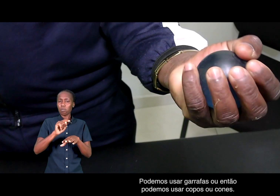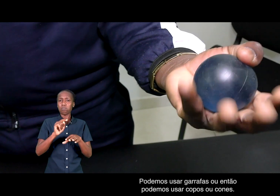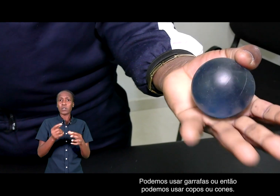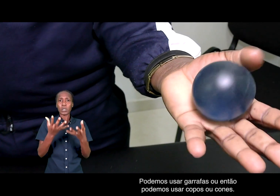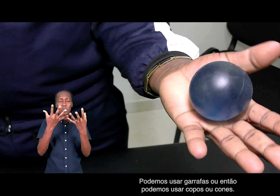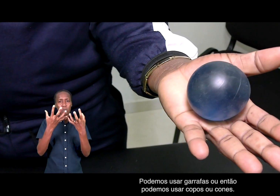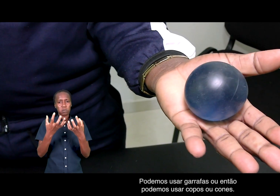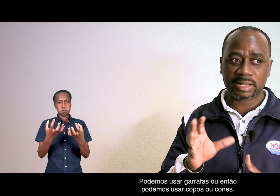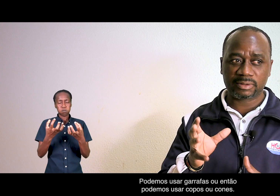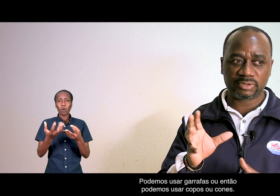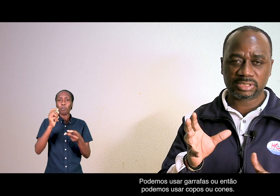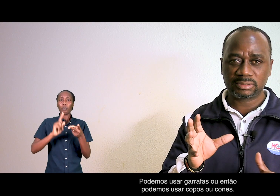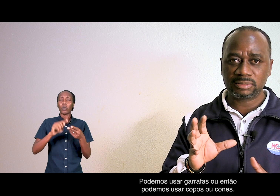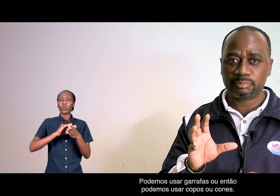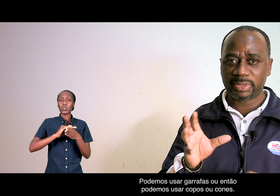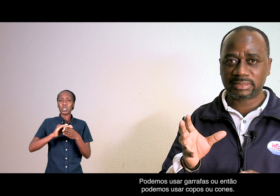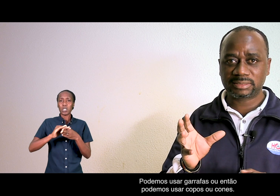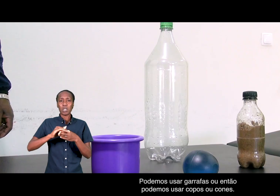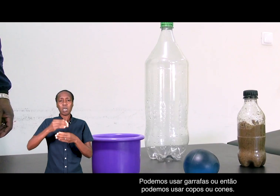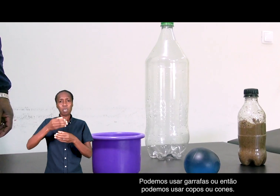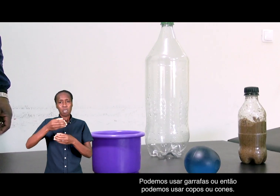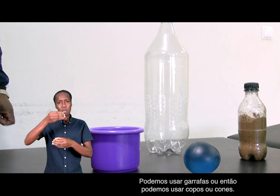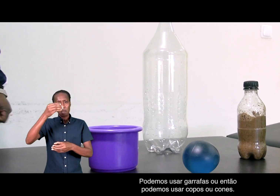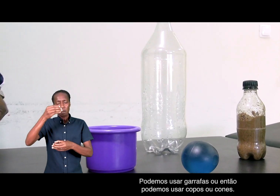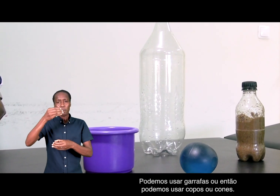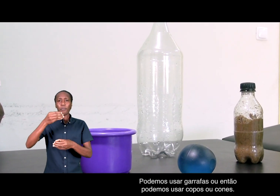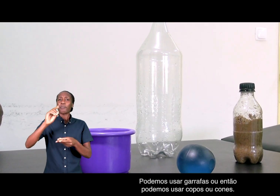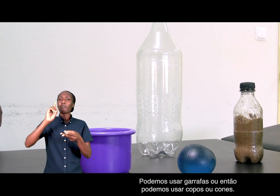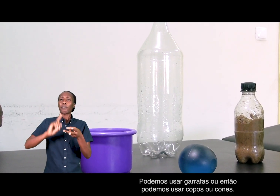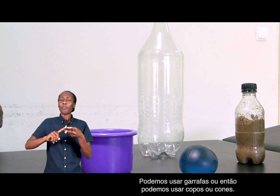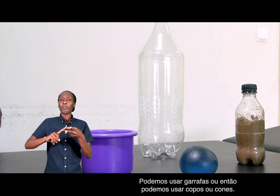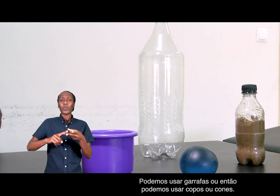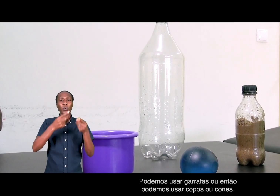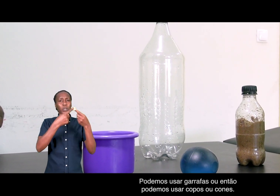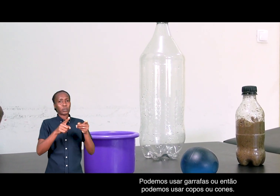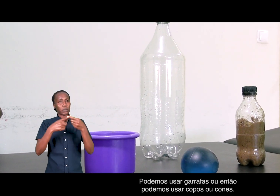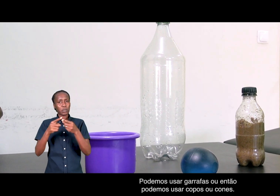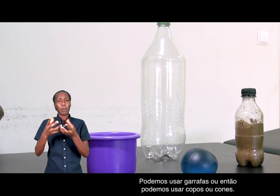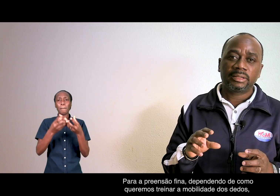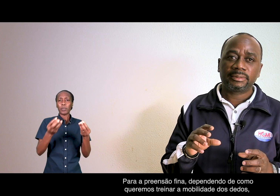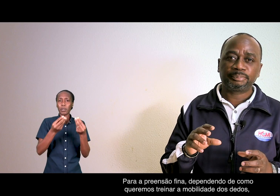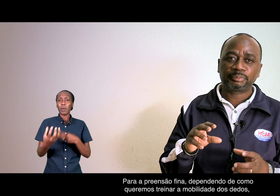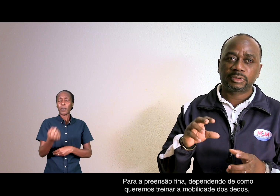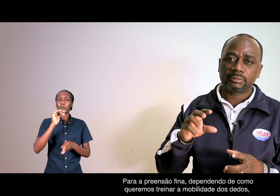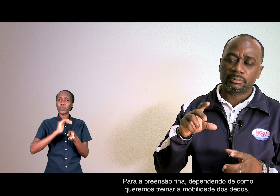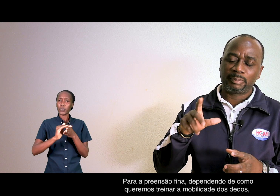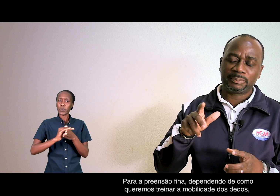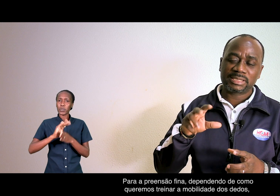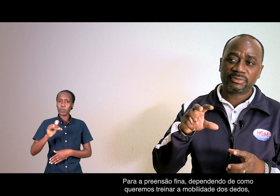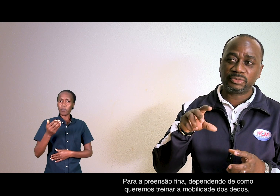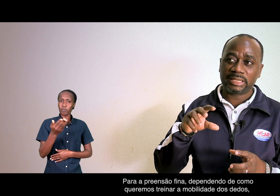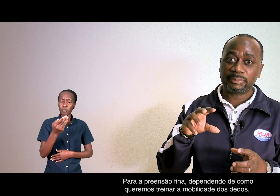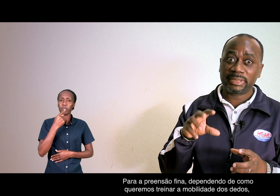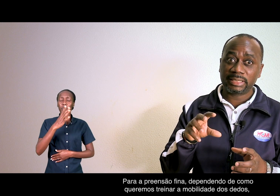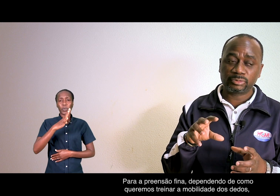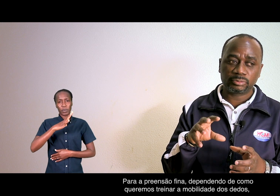preensão. Nós podemos usar garrafas, PET, ou então podemos usar copos ou cones. Para